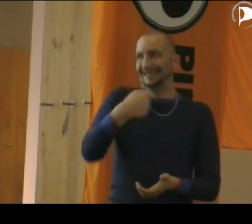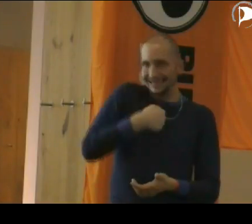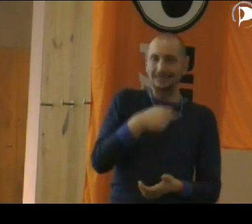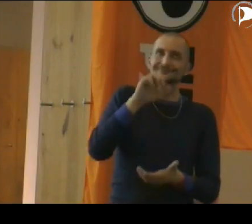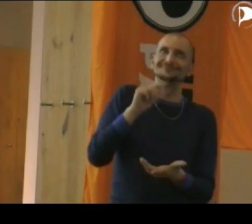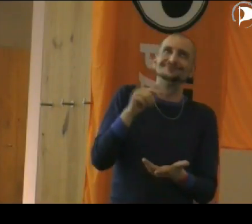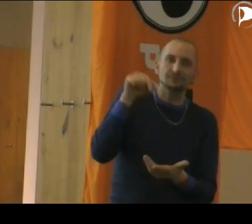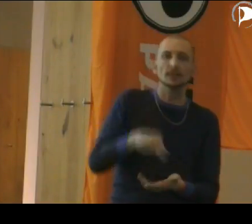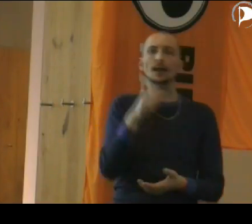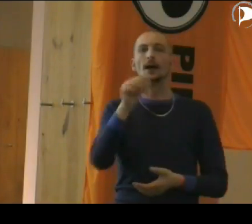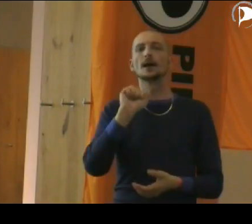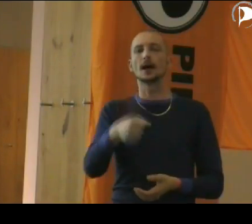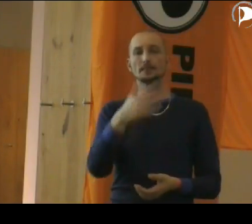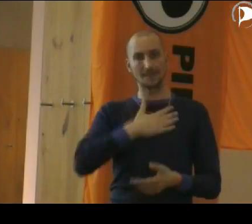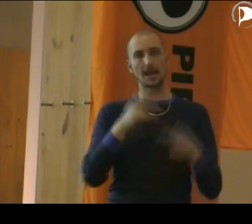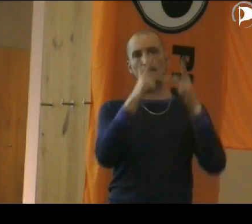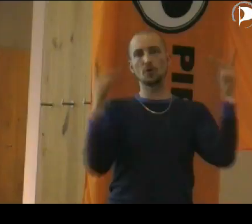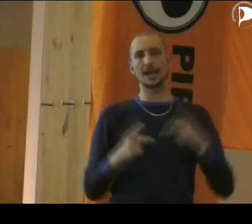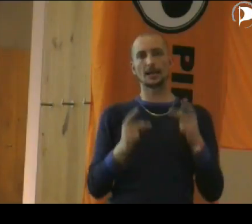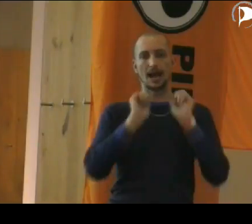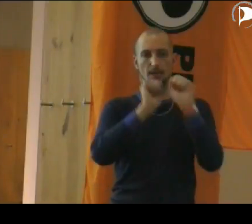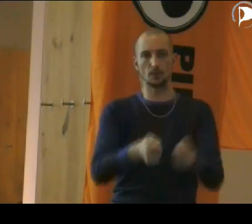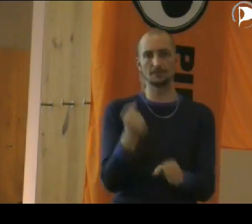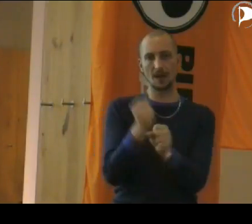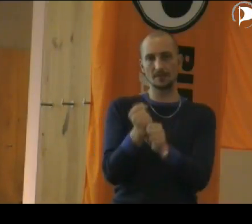ich euch mit einem projekt bieten damit